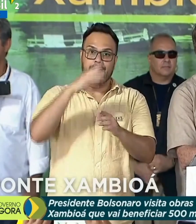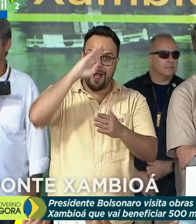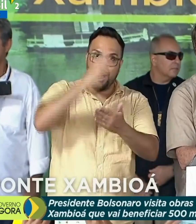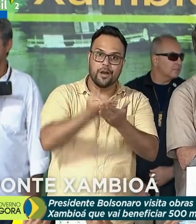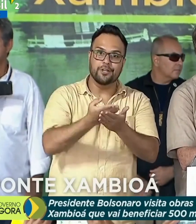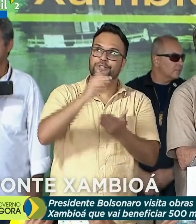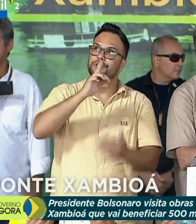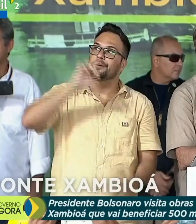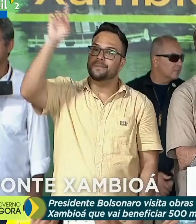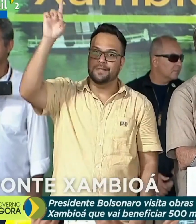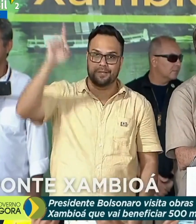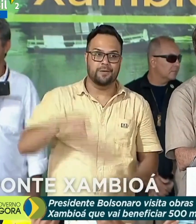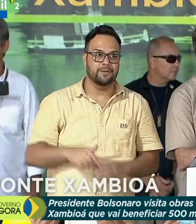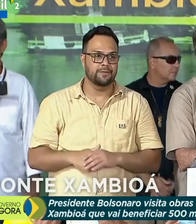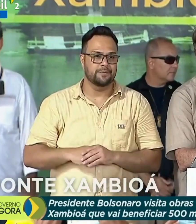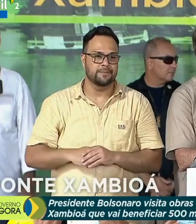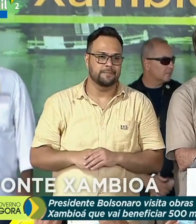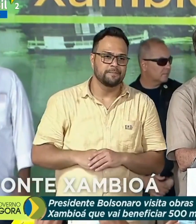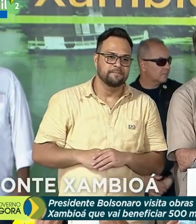Deus.